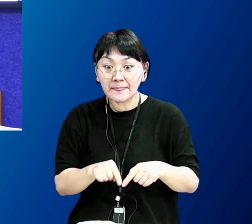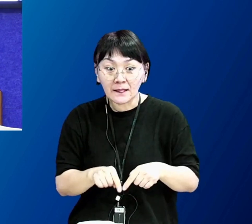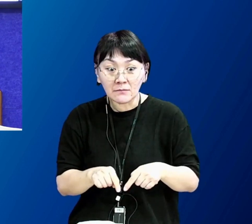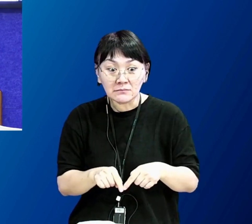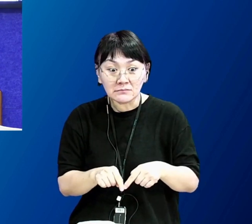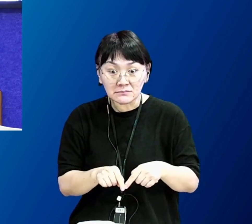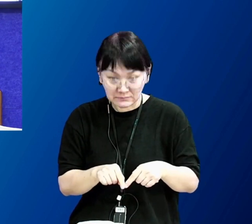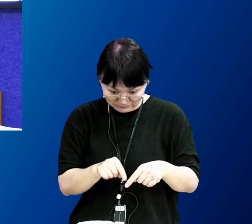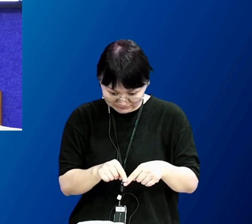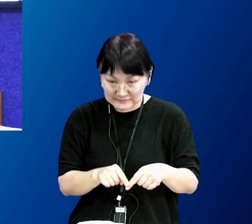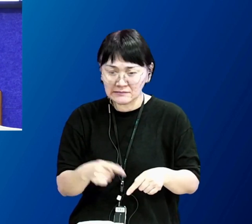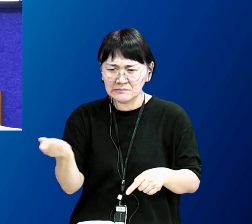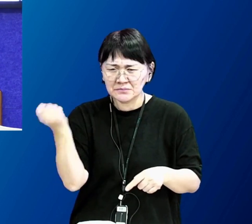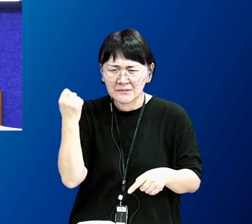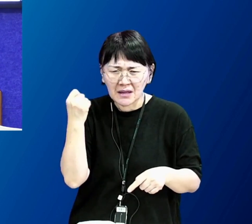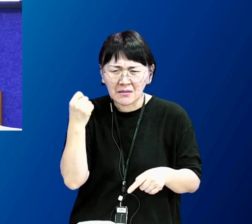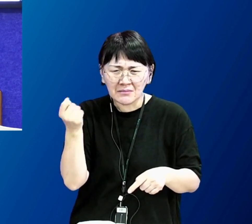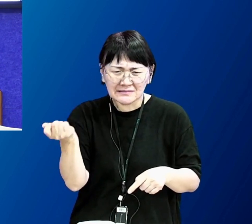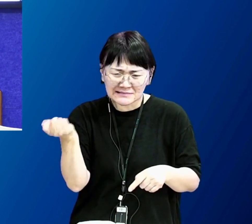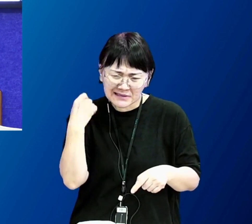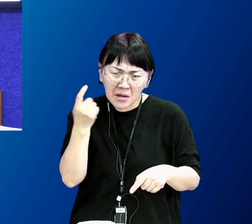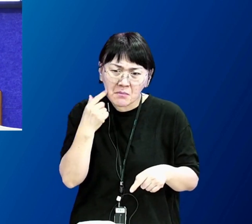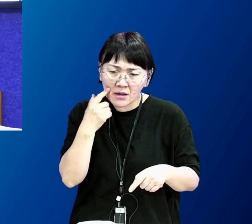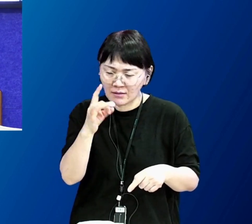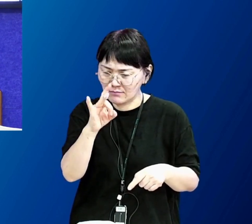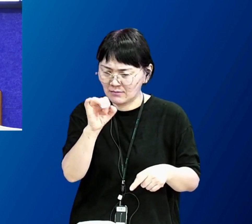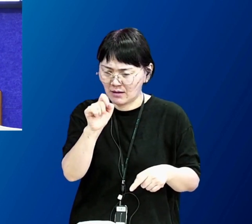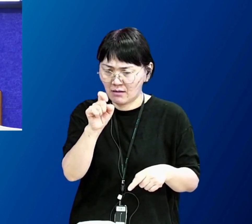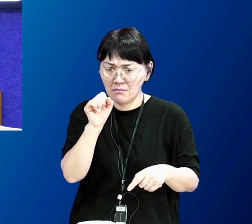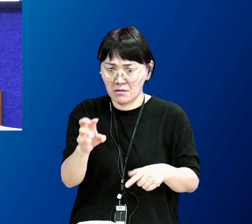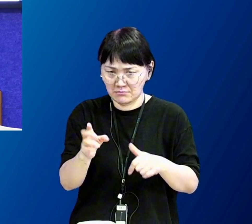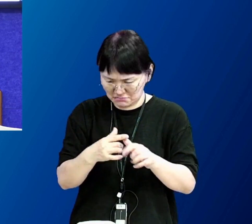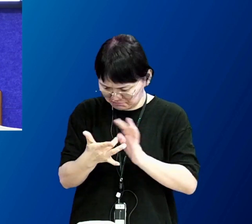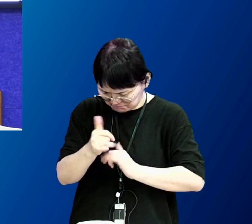нэр Библиэлд гарч байгаа ойлгож байна.